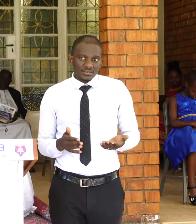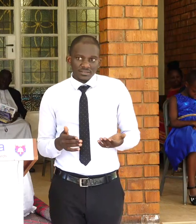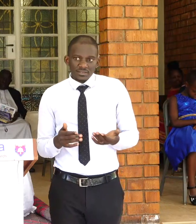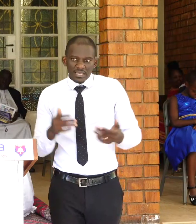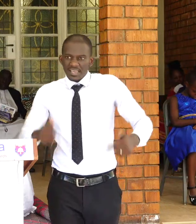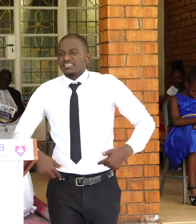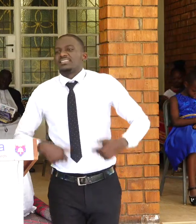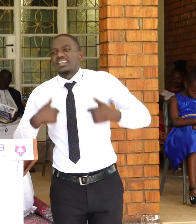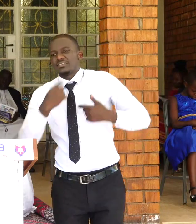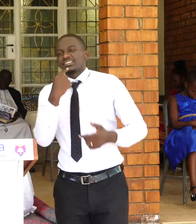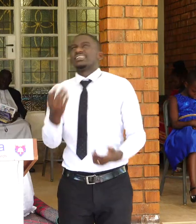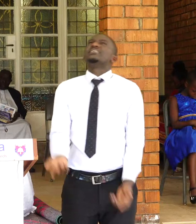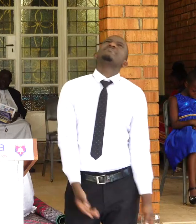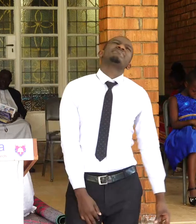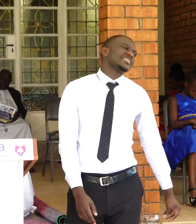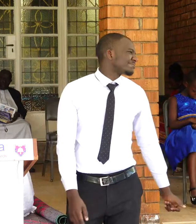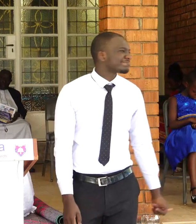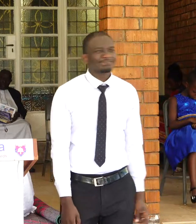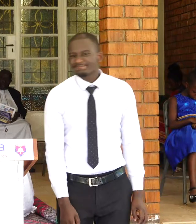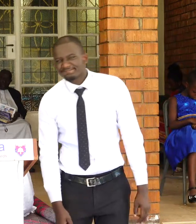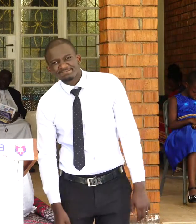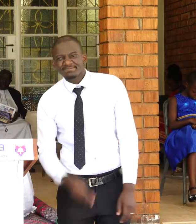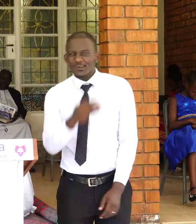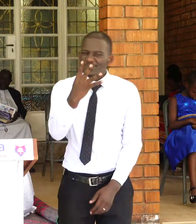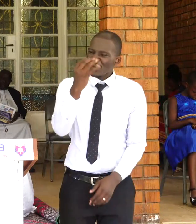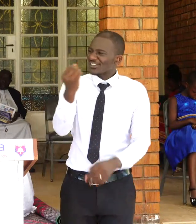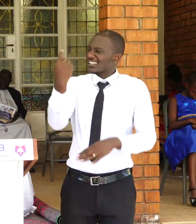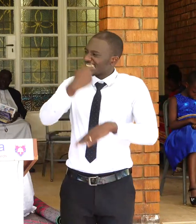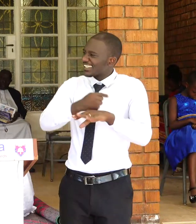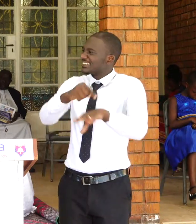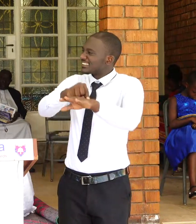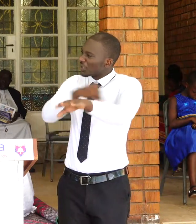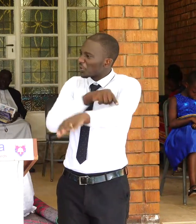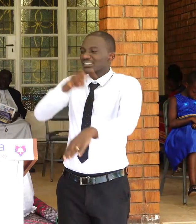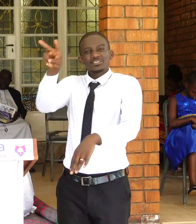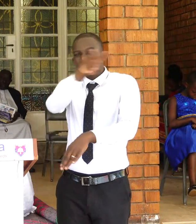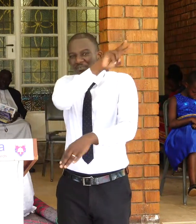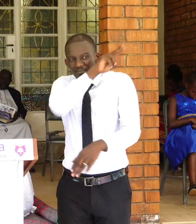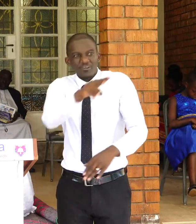agira bugizi ha pane omuntu alabye naku anazigwa kugamba alinga ali kalabba